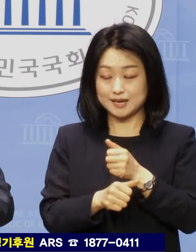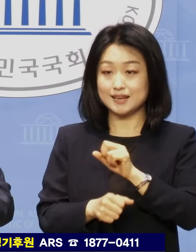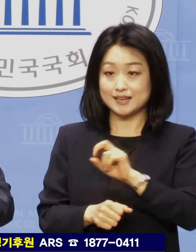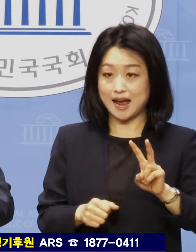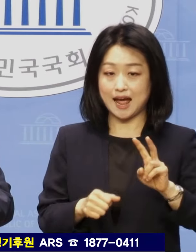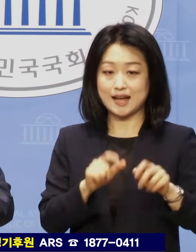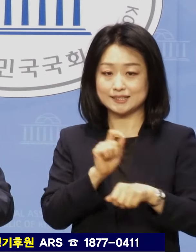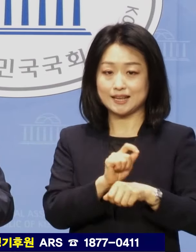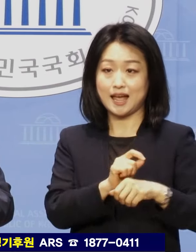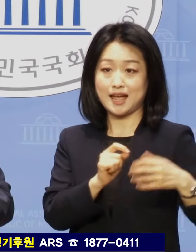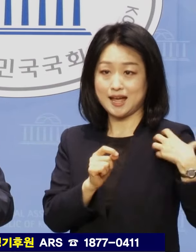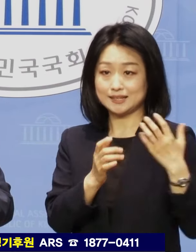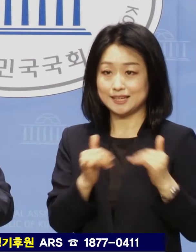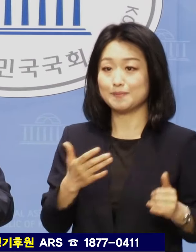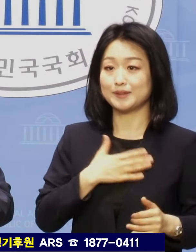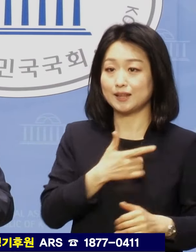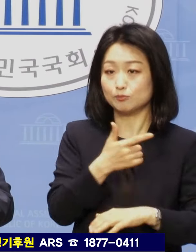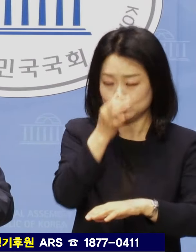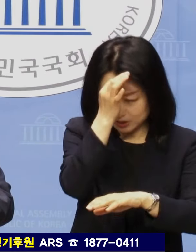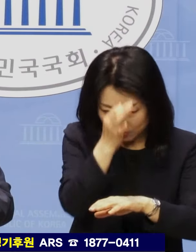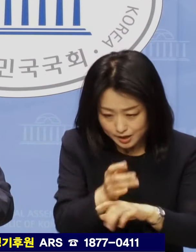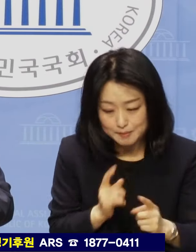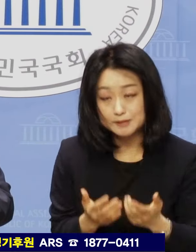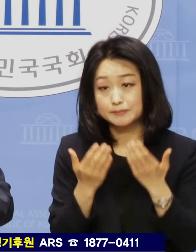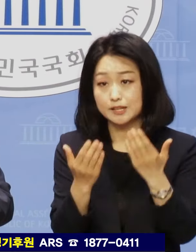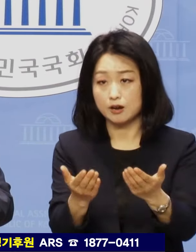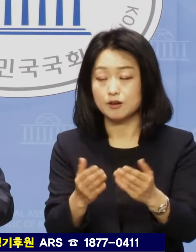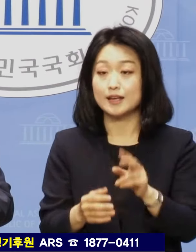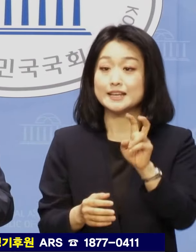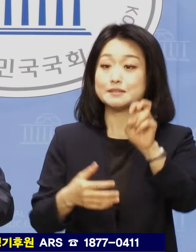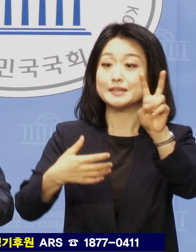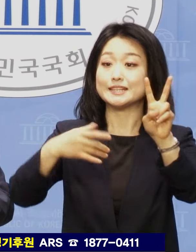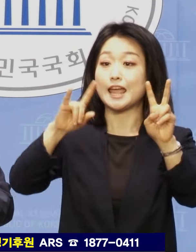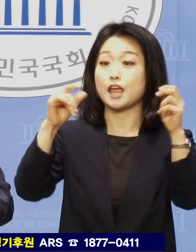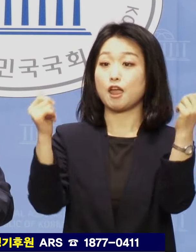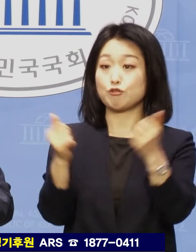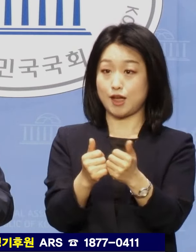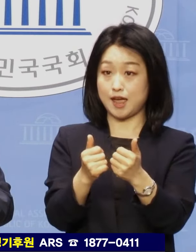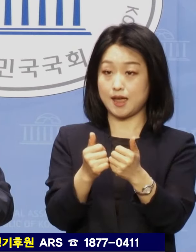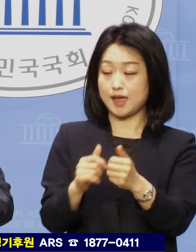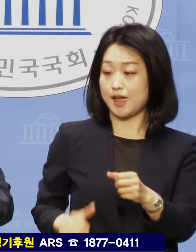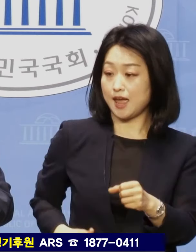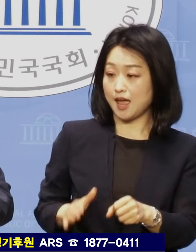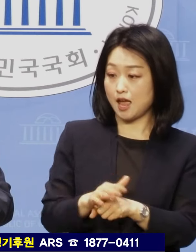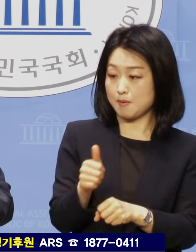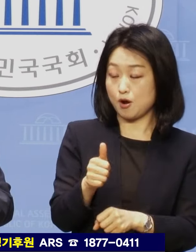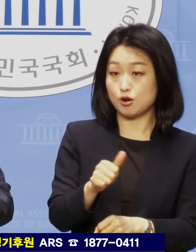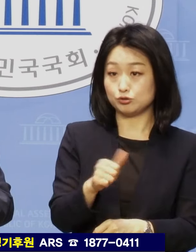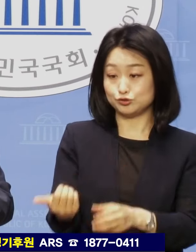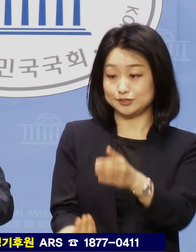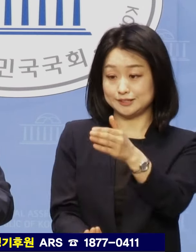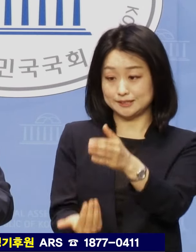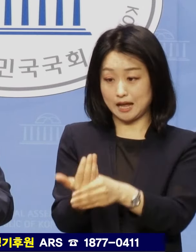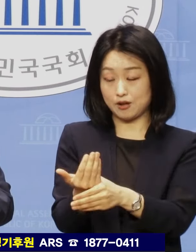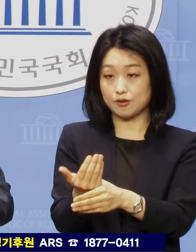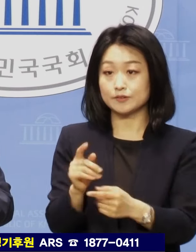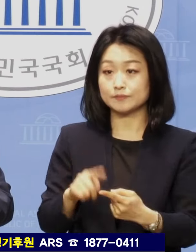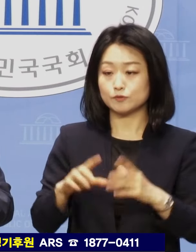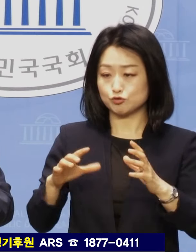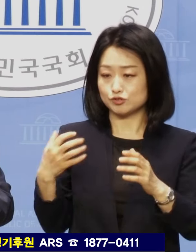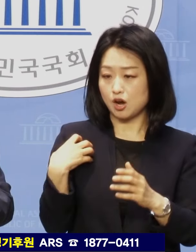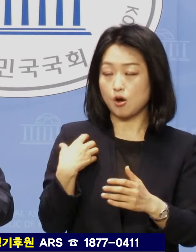간사로서 선고하게 생각합니다 22대 국회에서는 해병대원 순직 사건에 대해